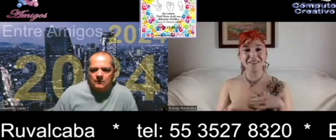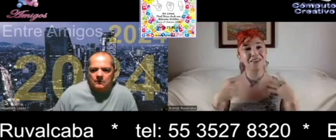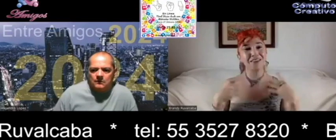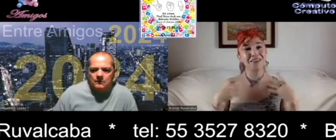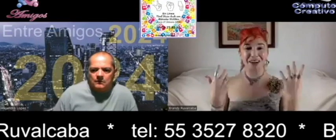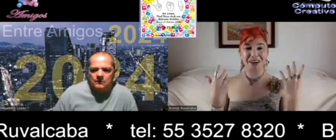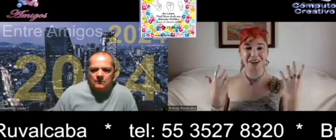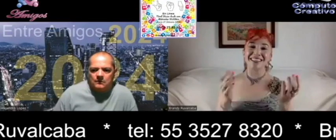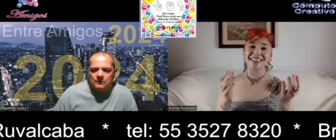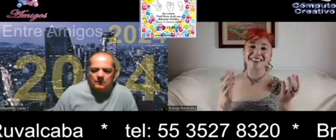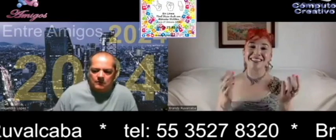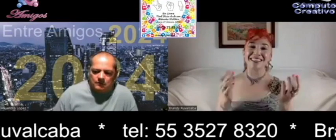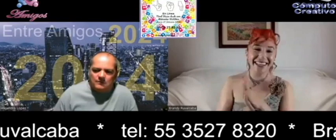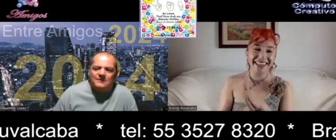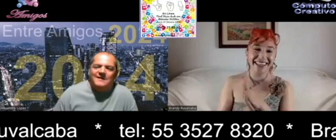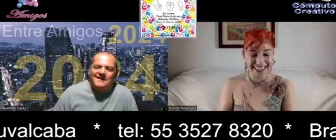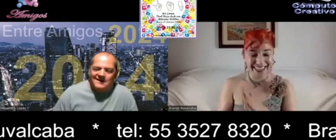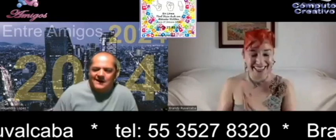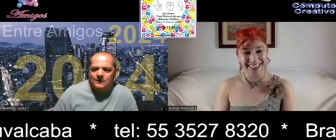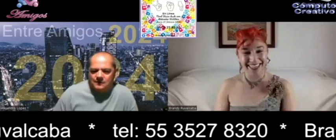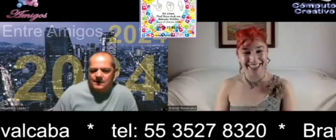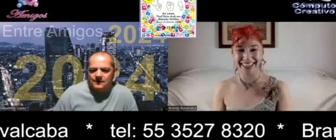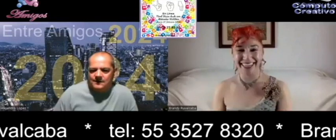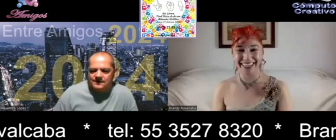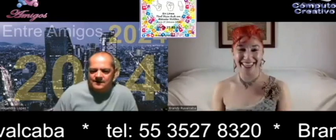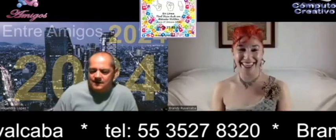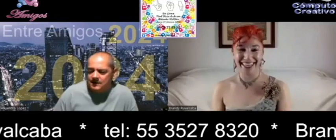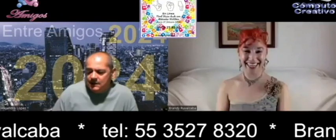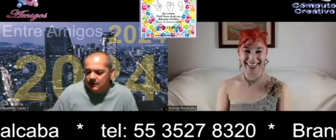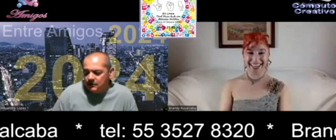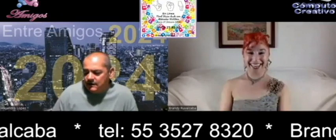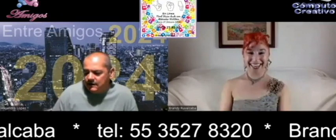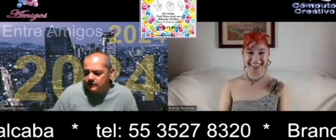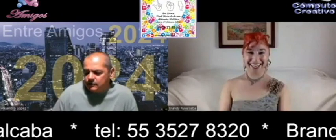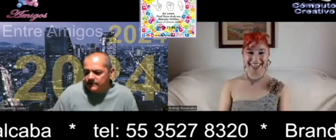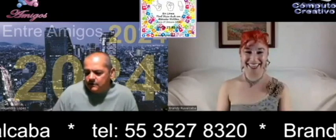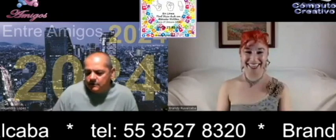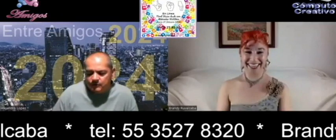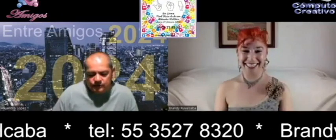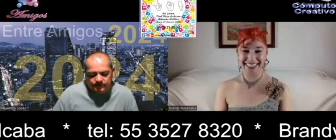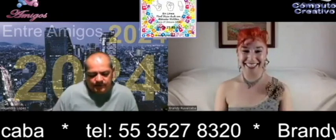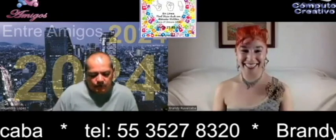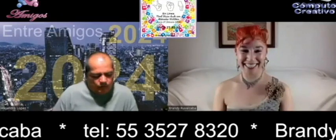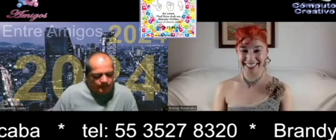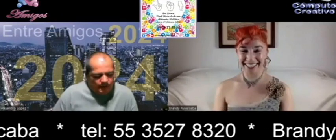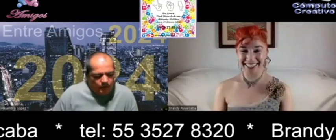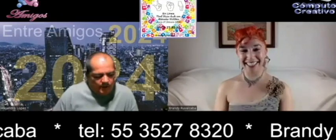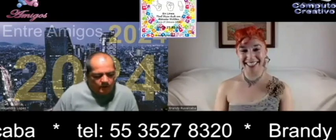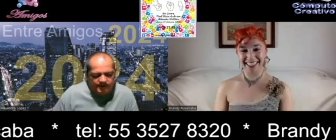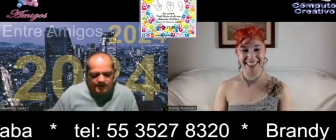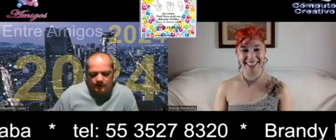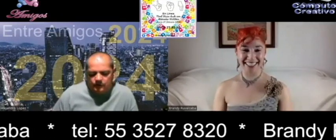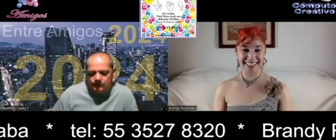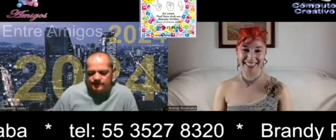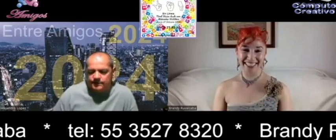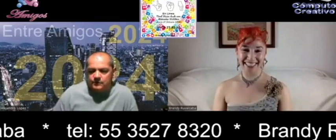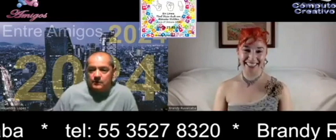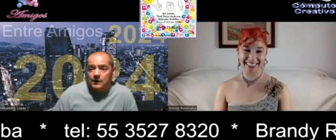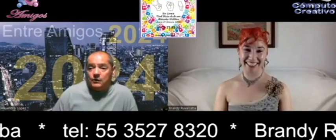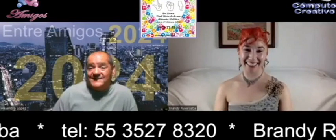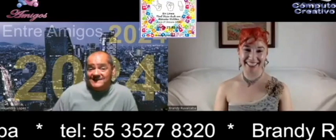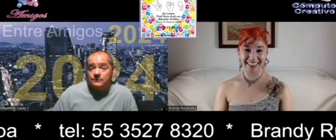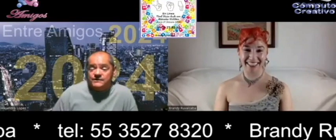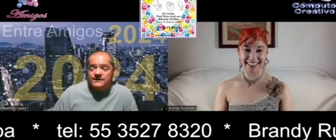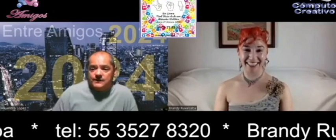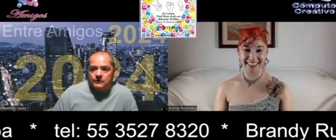no sabemos qué nos depara el destino. Claro, claro que sí. No, y de hecho, mira, como yo siempre lo he comentado con respecto